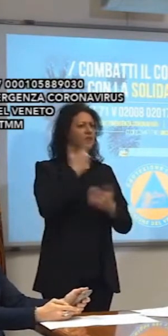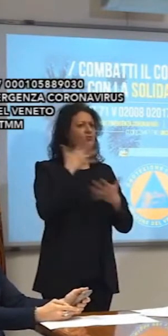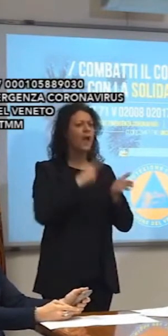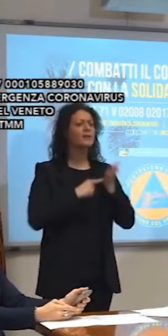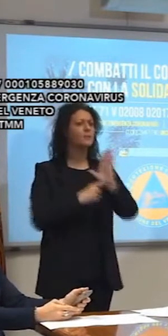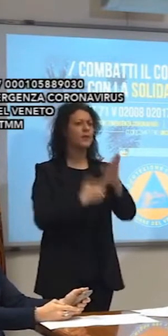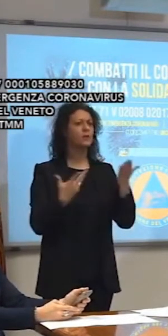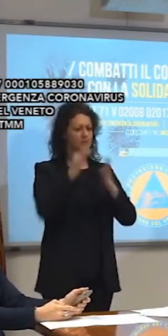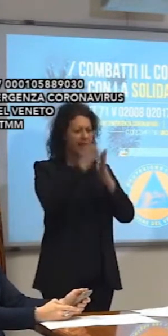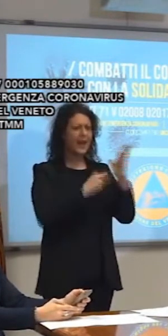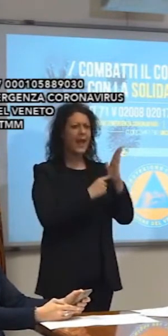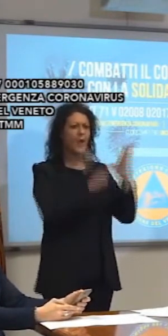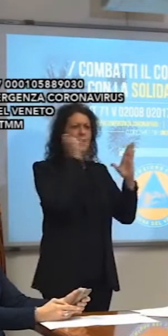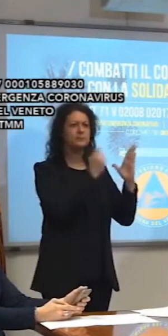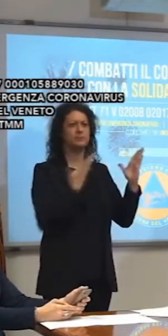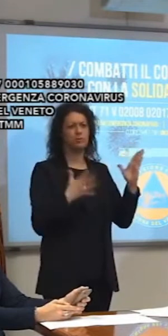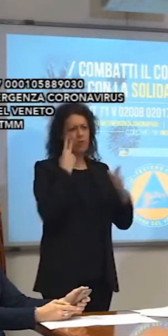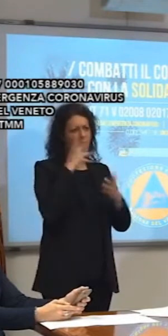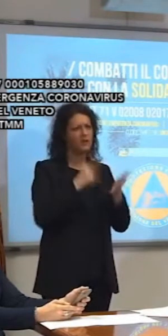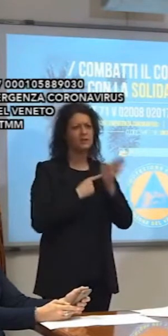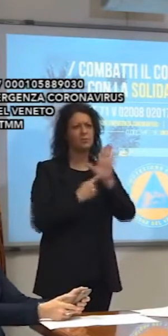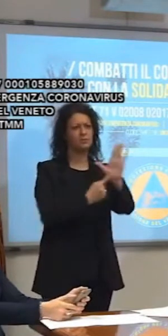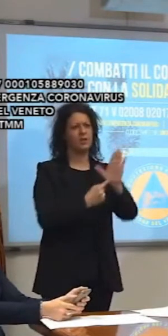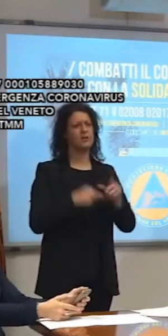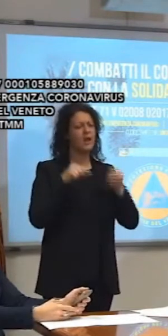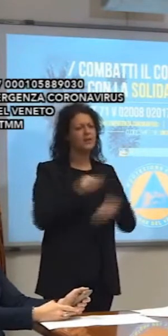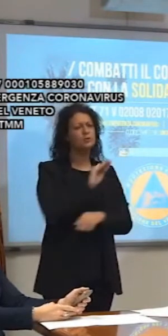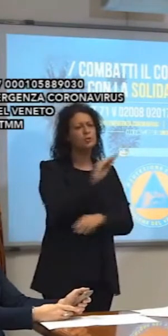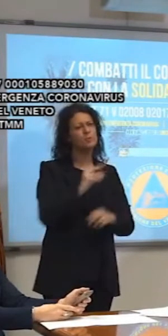dimostrato scientificamente, e adesso vi chiedo l'ultimo sforzo.